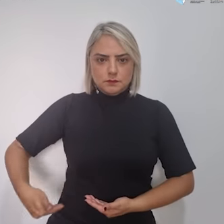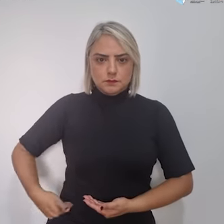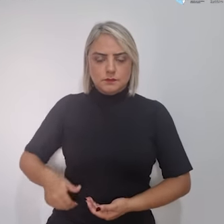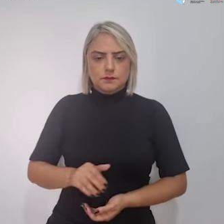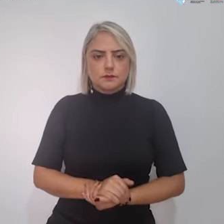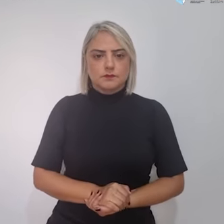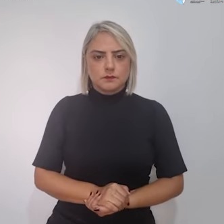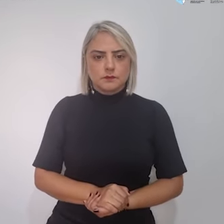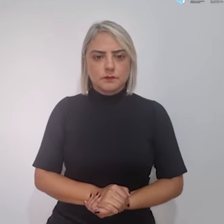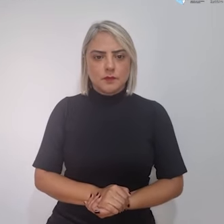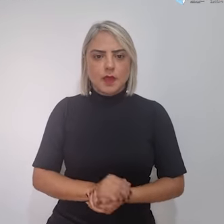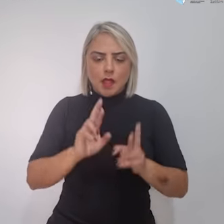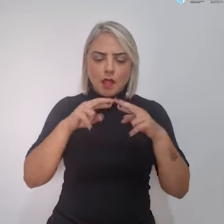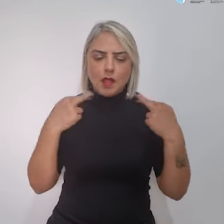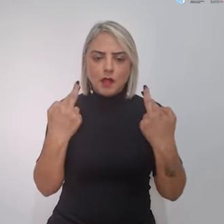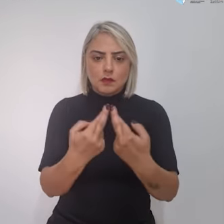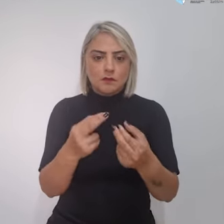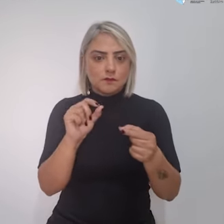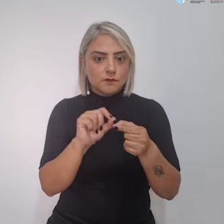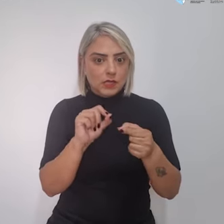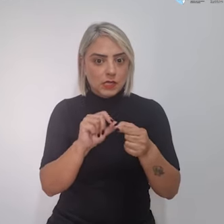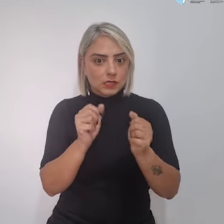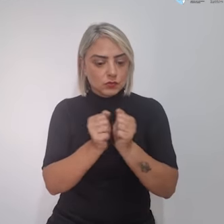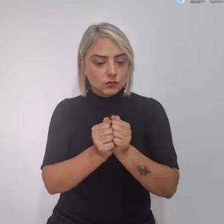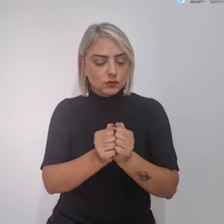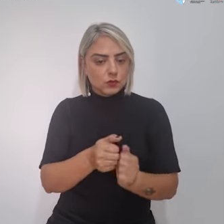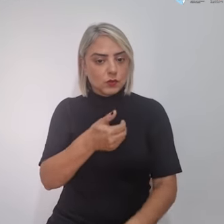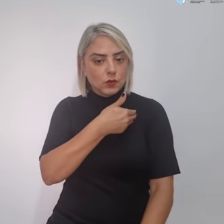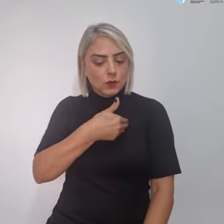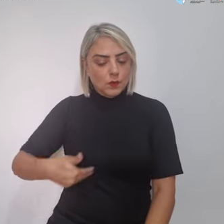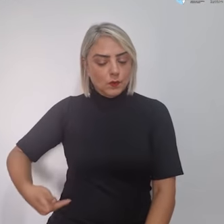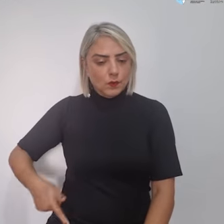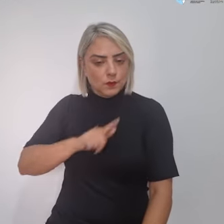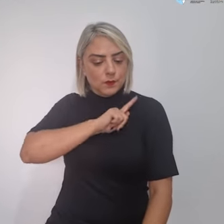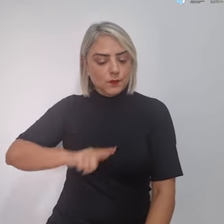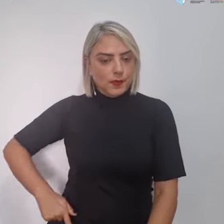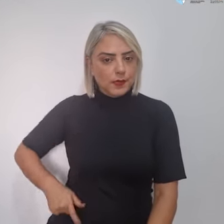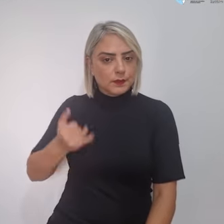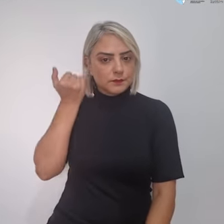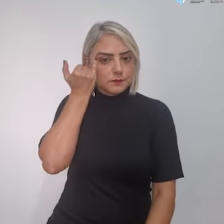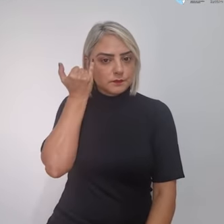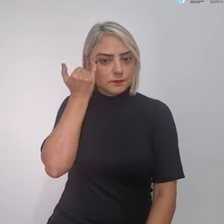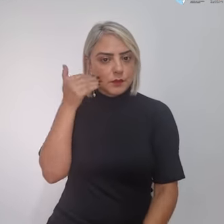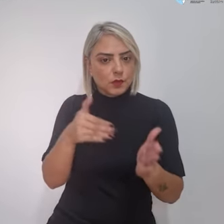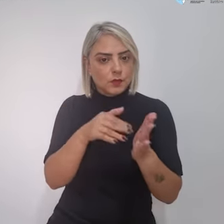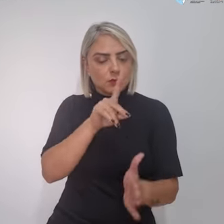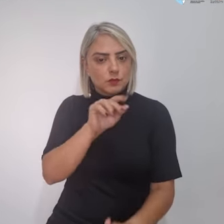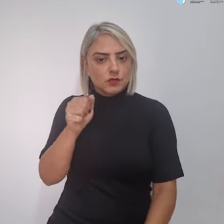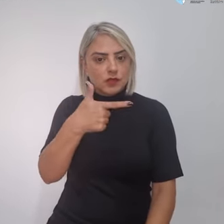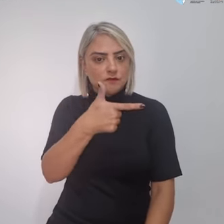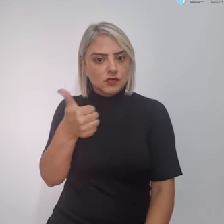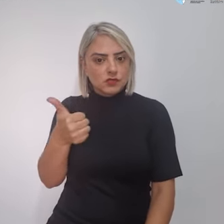Luta Comissão realizada com o governador Ibanez Rocha, no último dia 21 de março, A